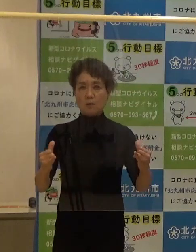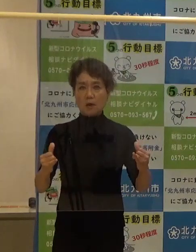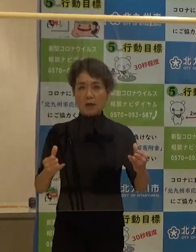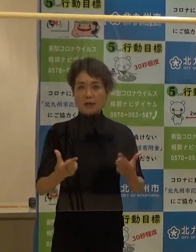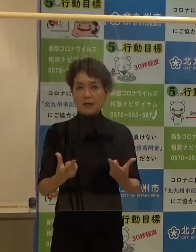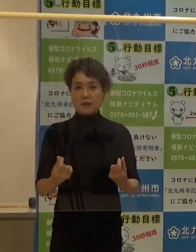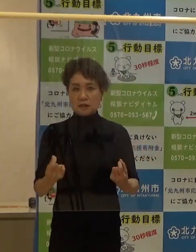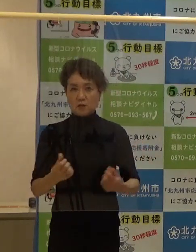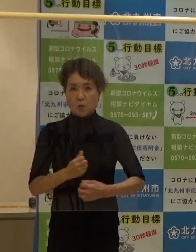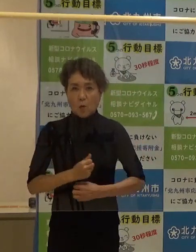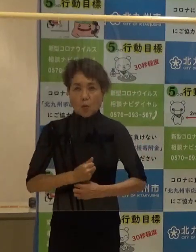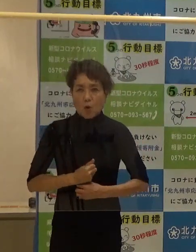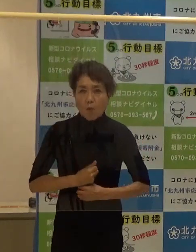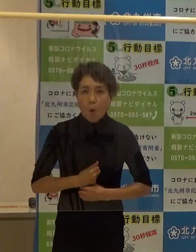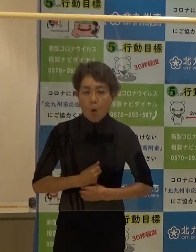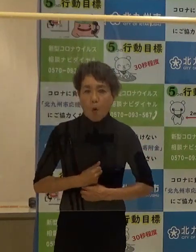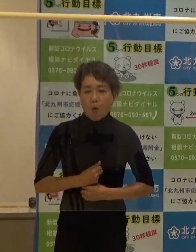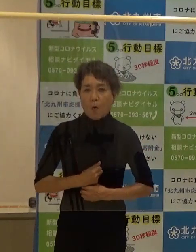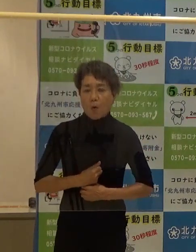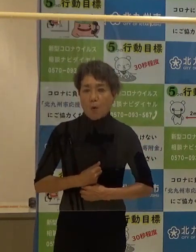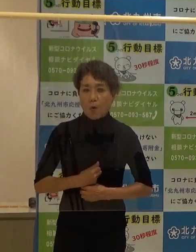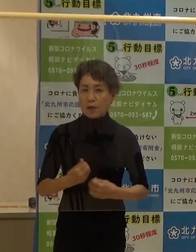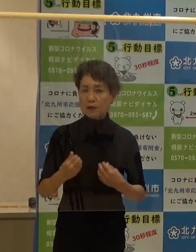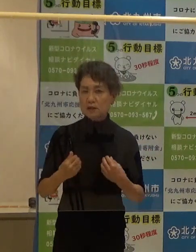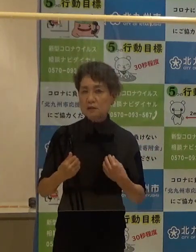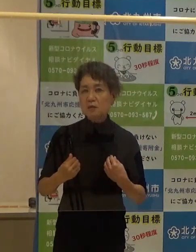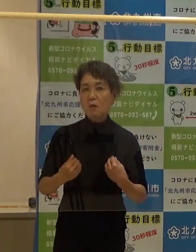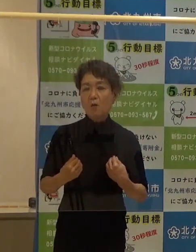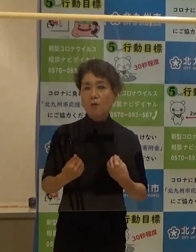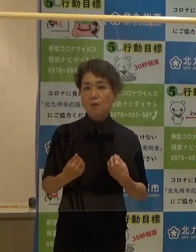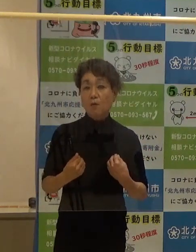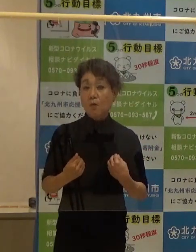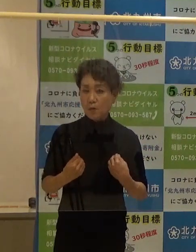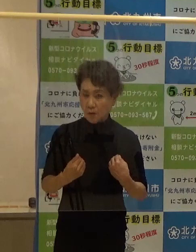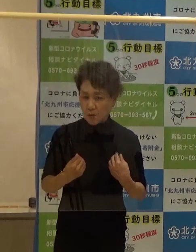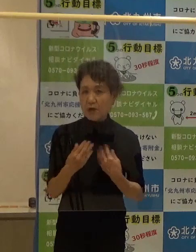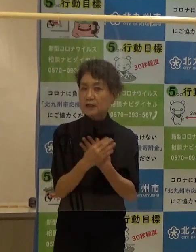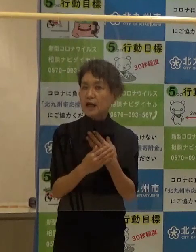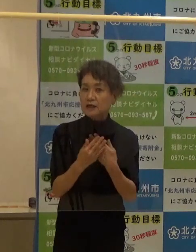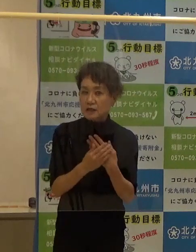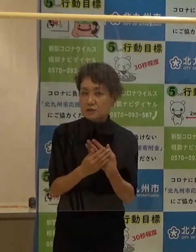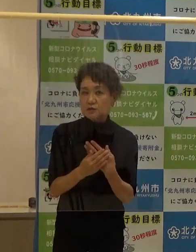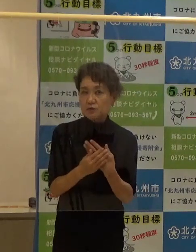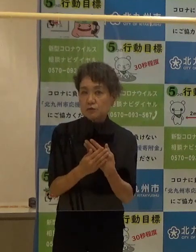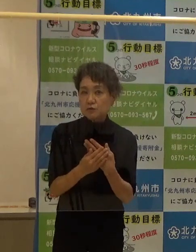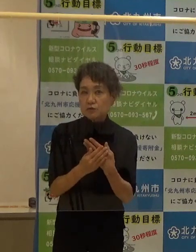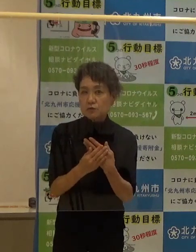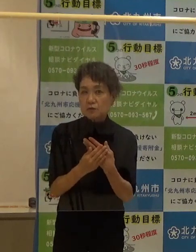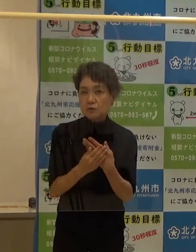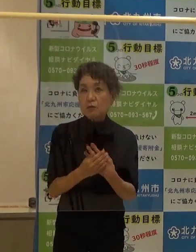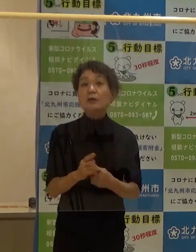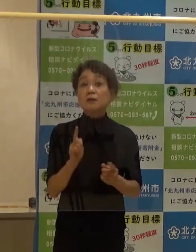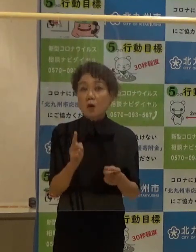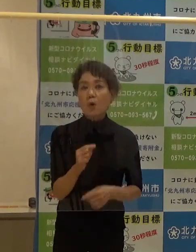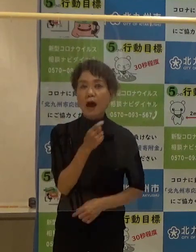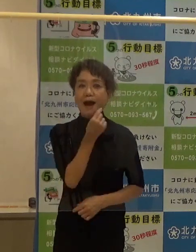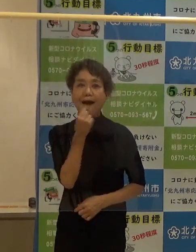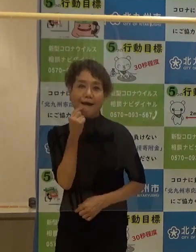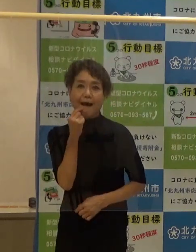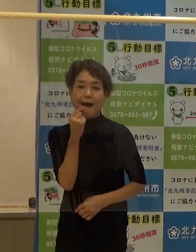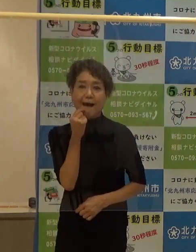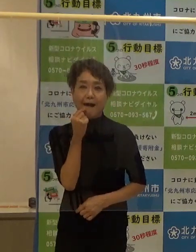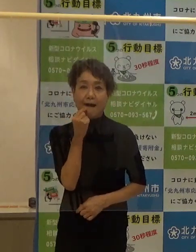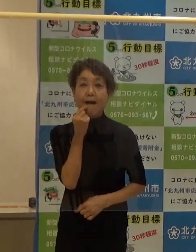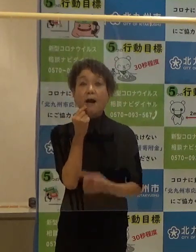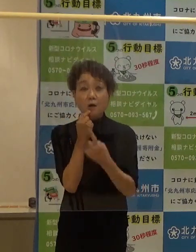りとした予防警戒、これが重要な段階に入ったとなると赤にするとか、これなんか